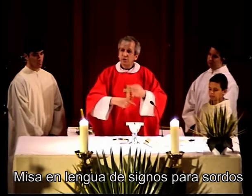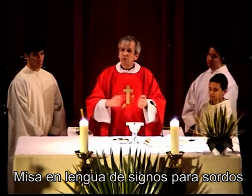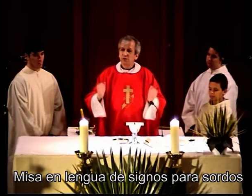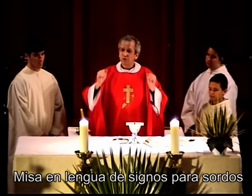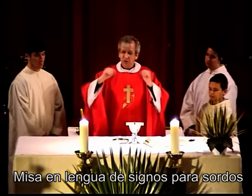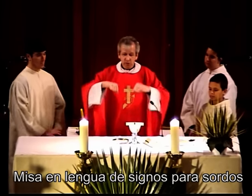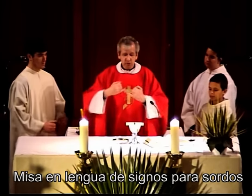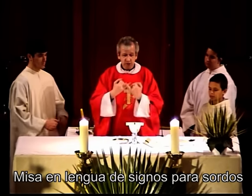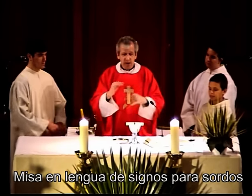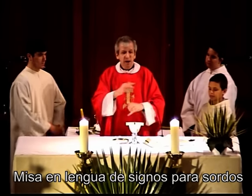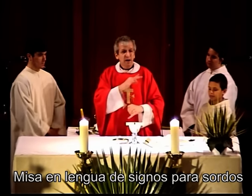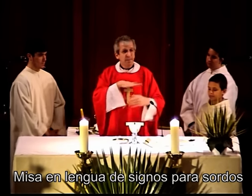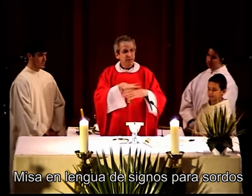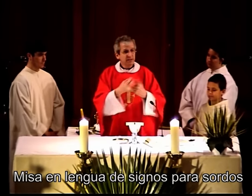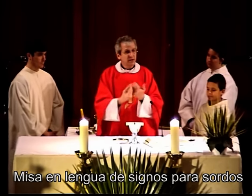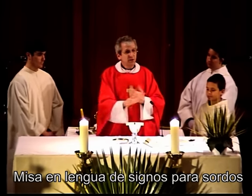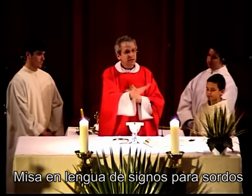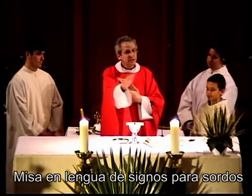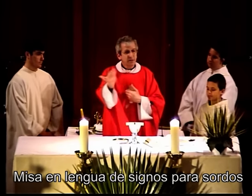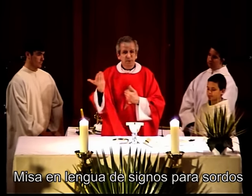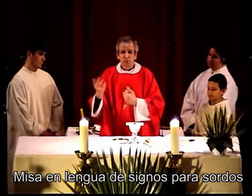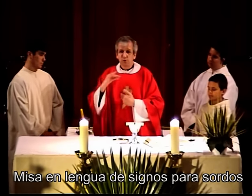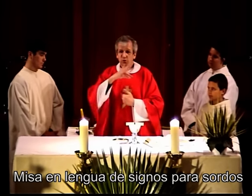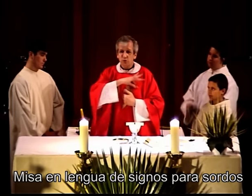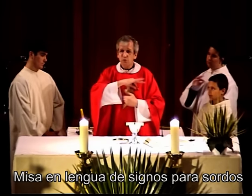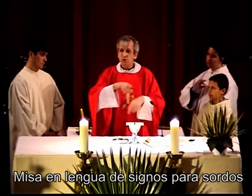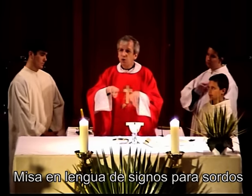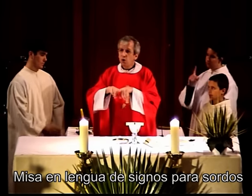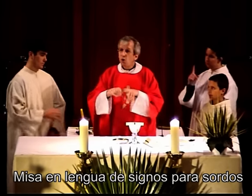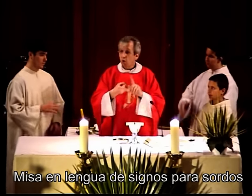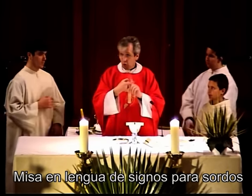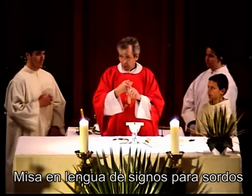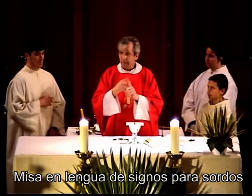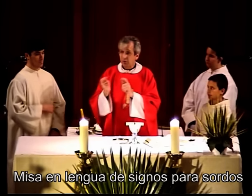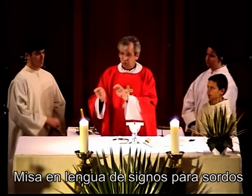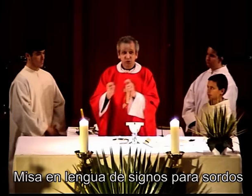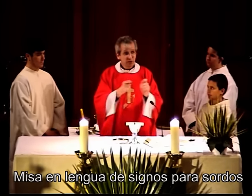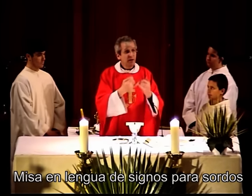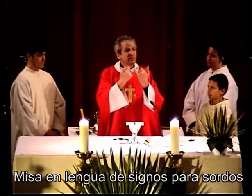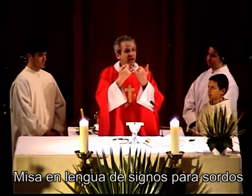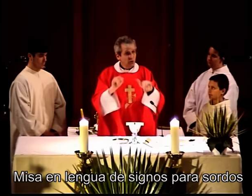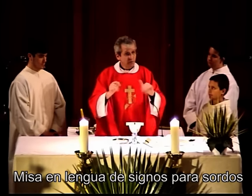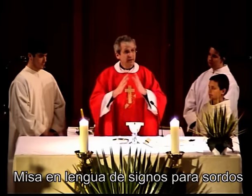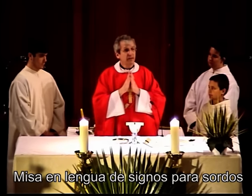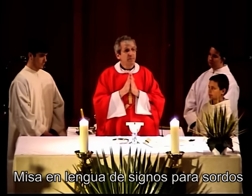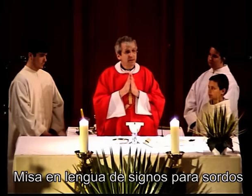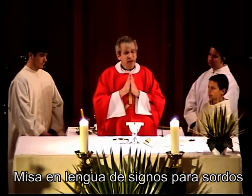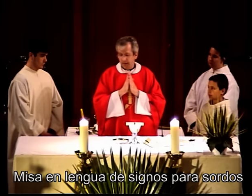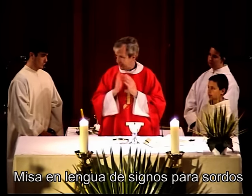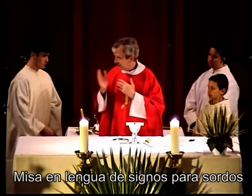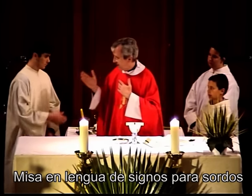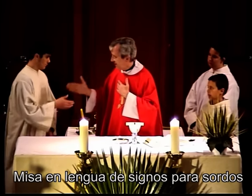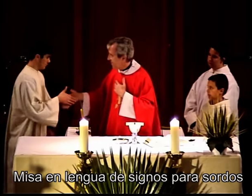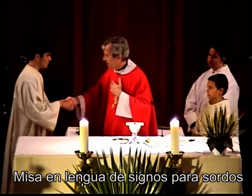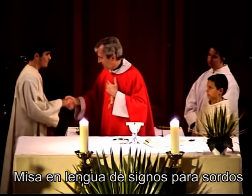los siglos de los siglos, la paz del Señor esté siempre con vosotros. Como hermanos, daos fraternalmente la